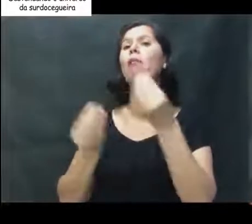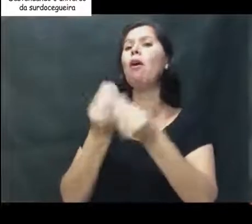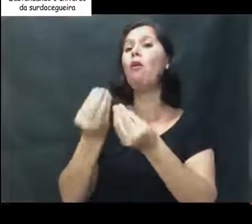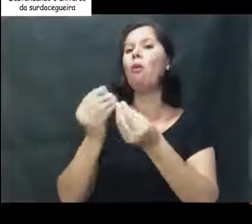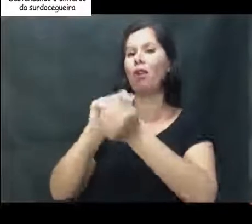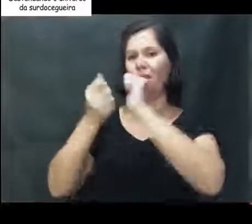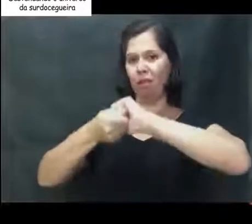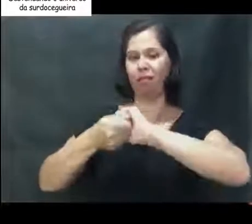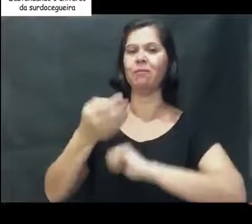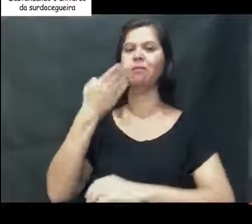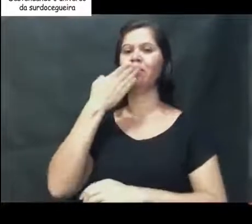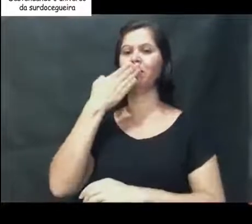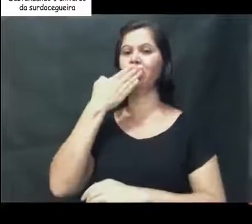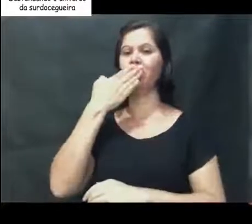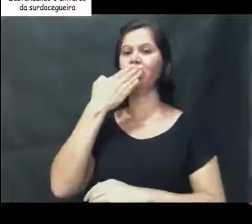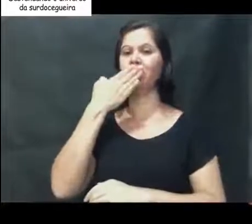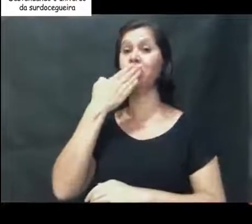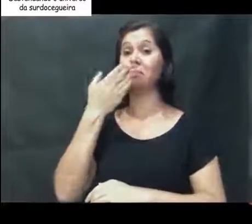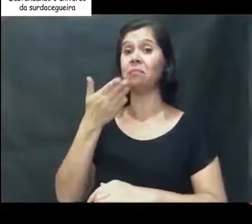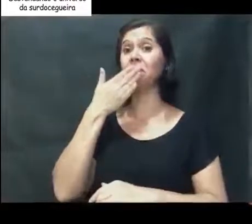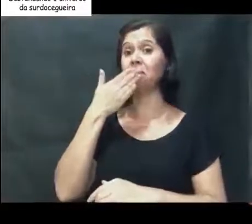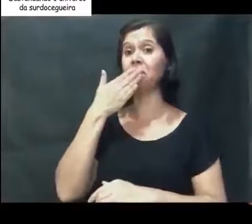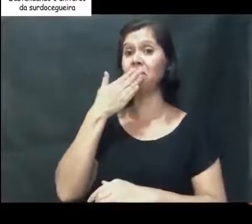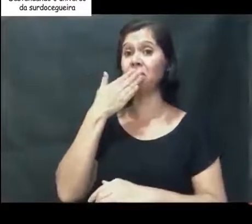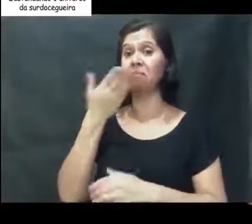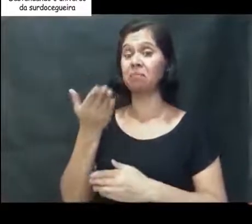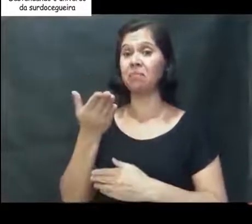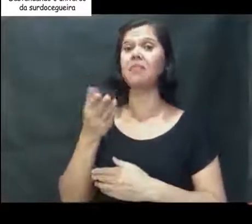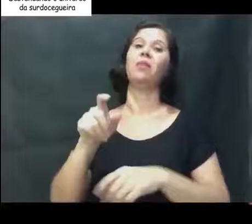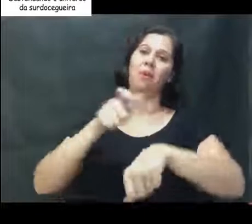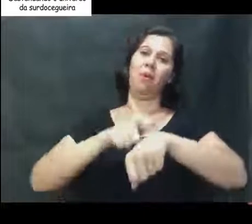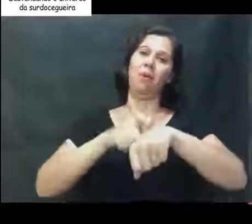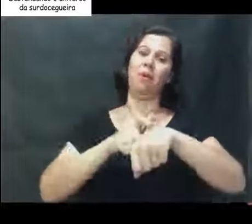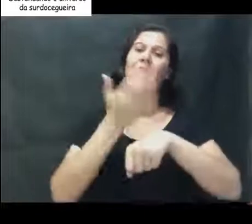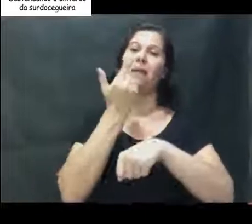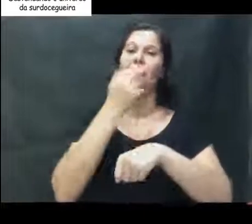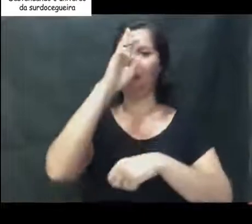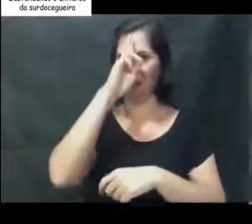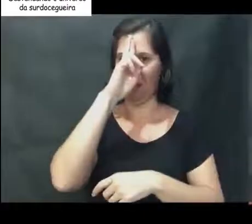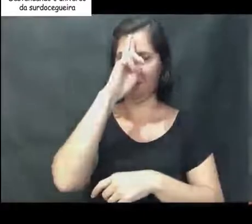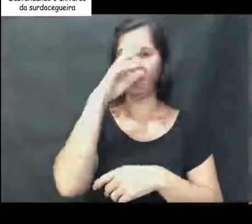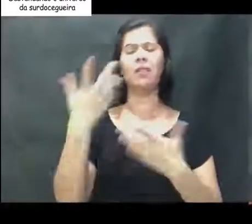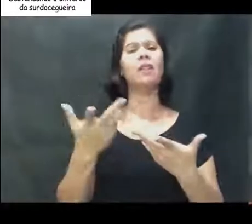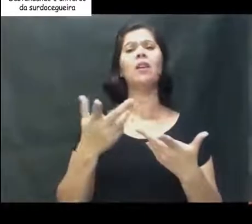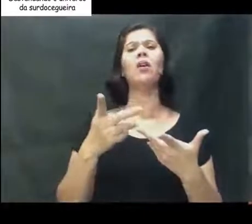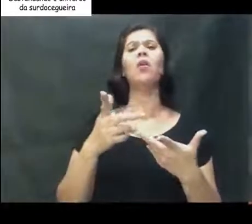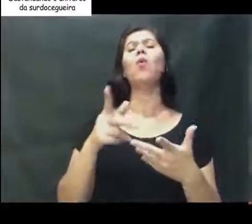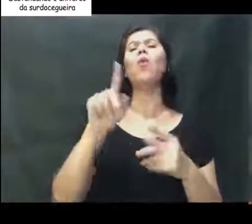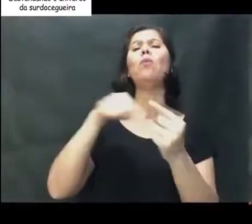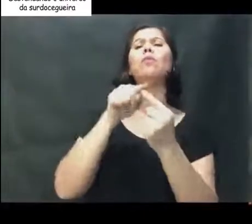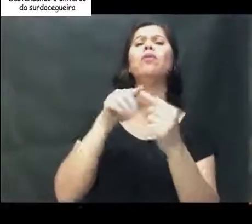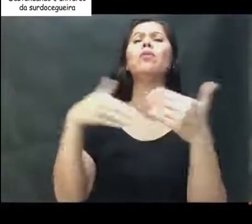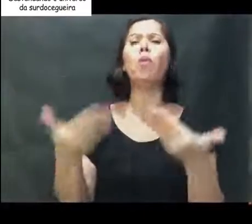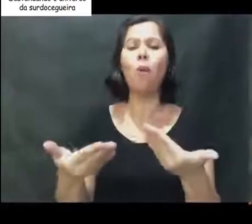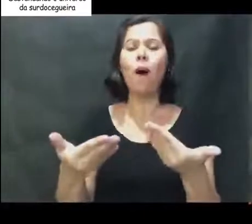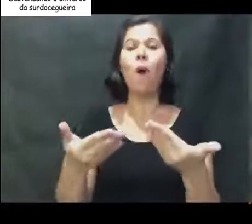na boca. Isso representava o comer. O objetivo era representar a rotina escolar dessas crianças